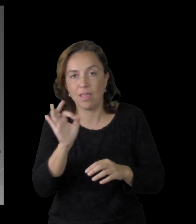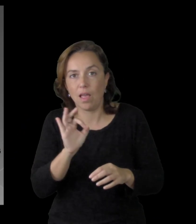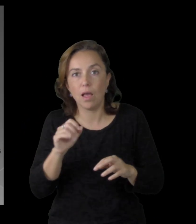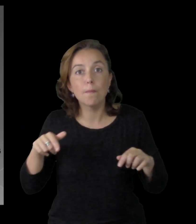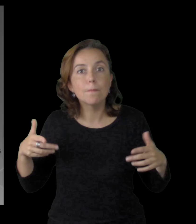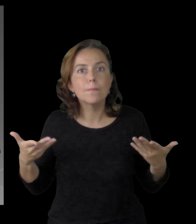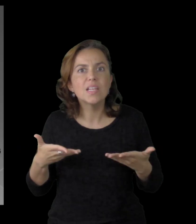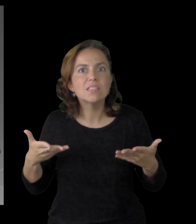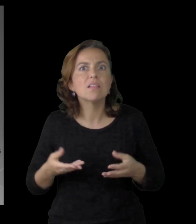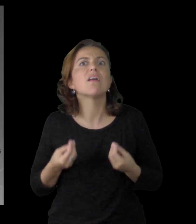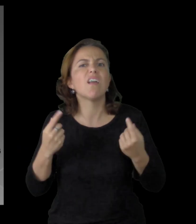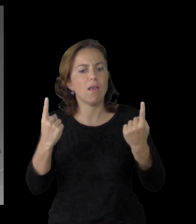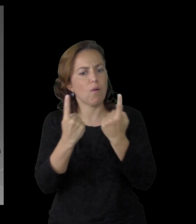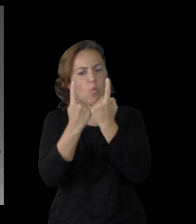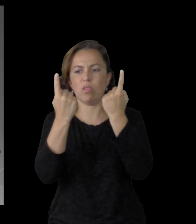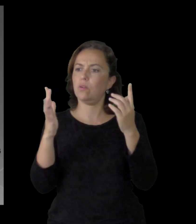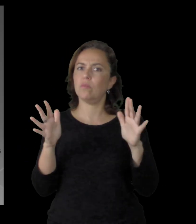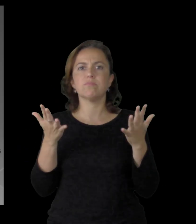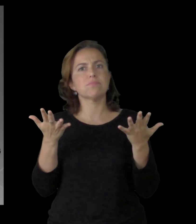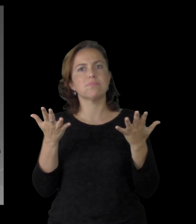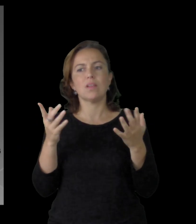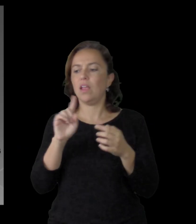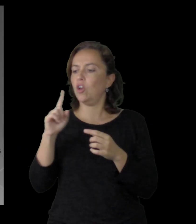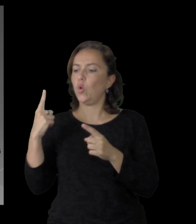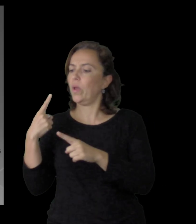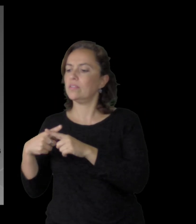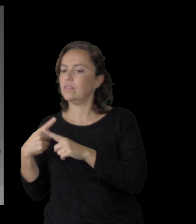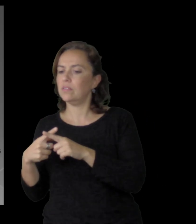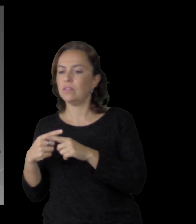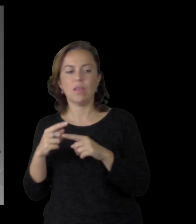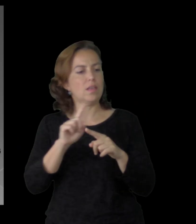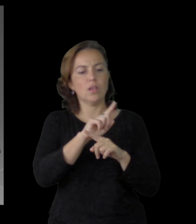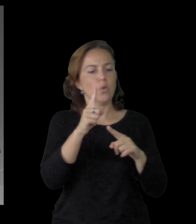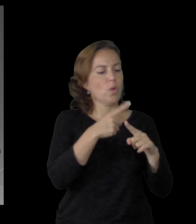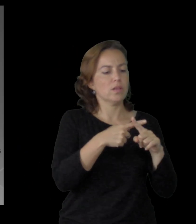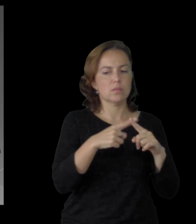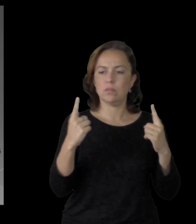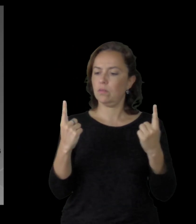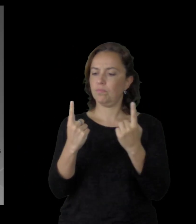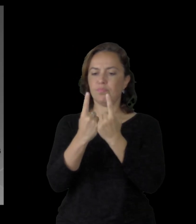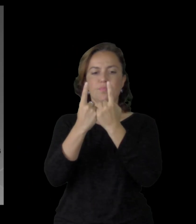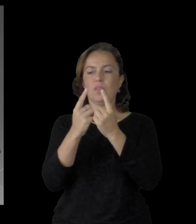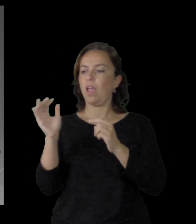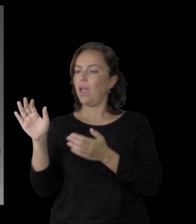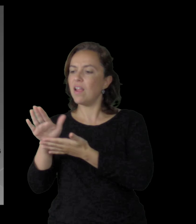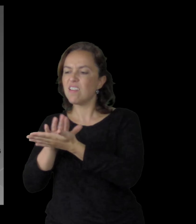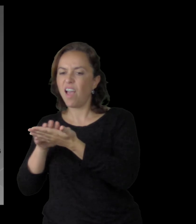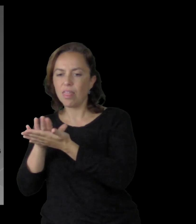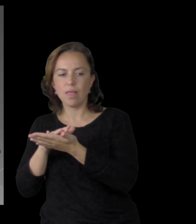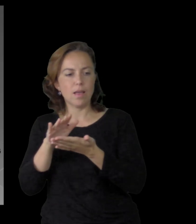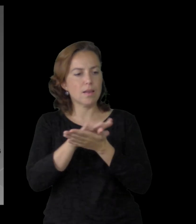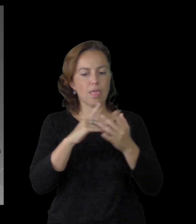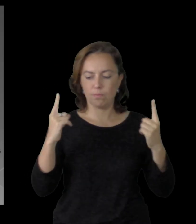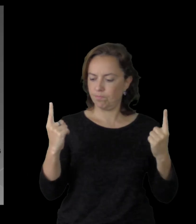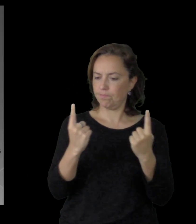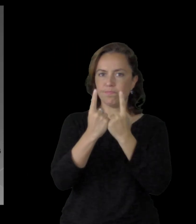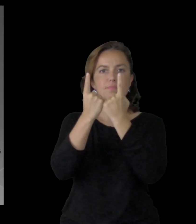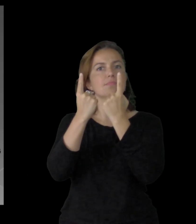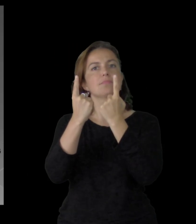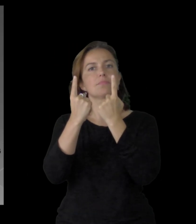es un encuentro entre lo que no existe y lo que no existe, entre la nada y la nada. Por lo tanto, desde el